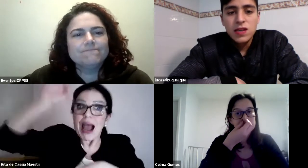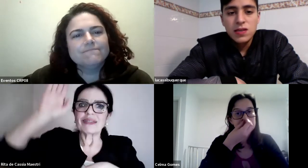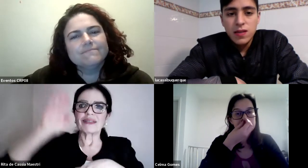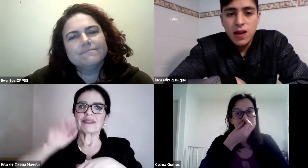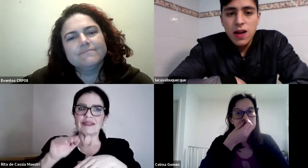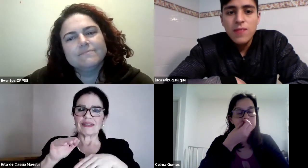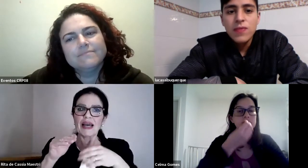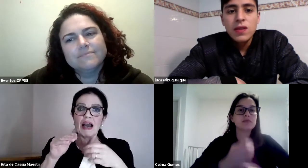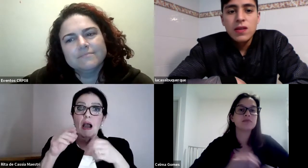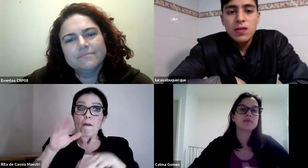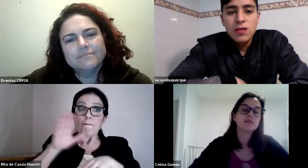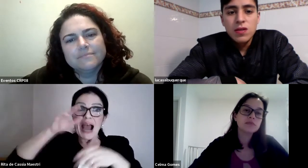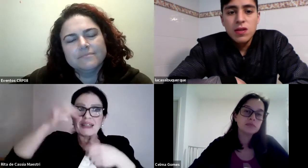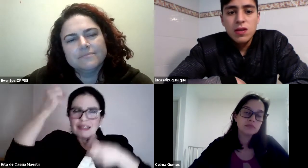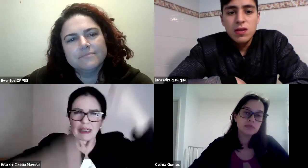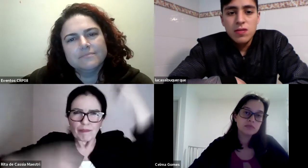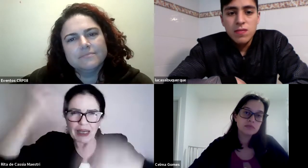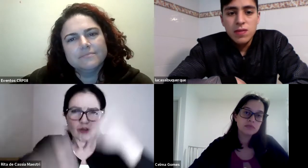você ensinar